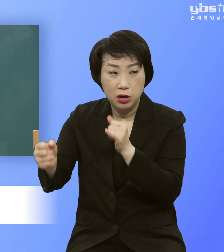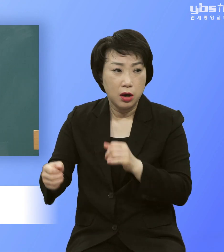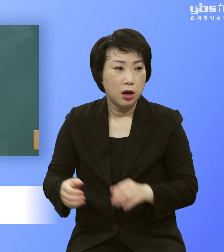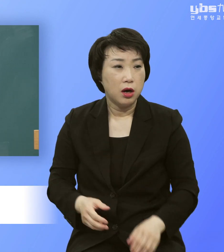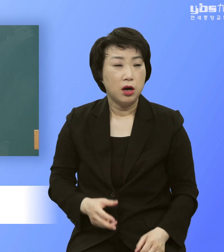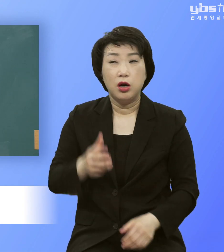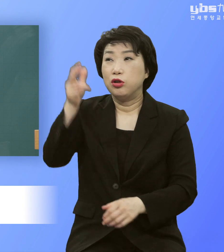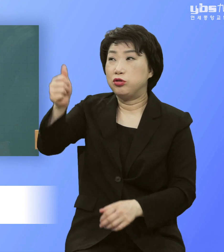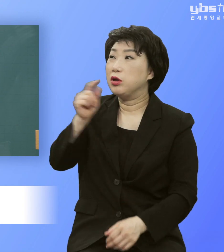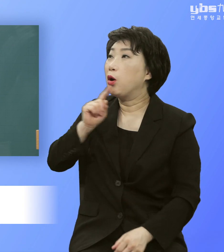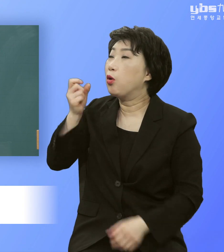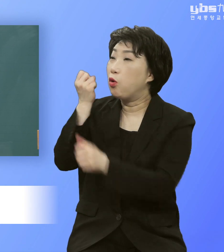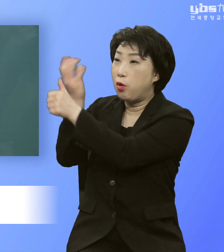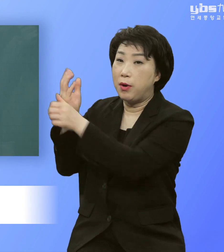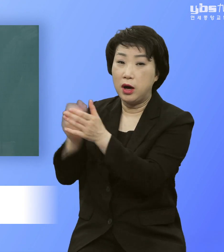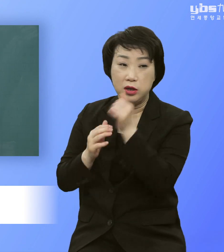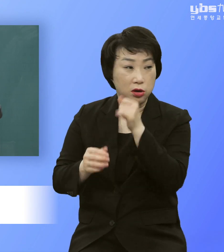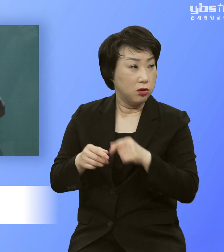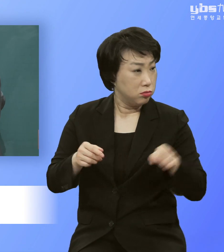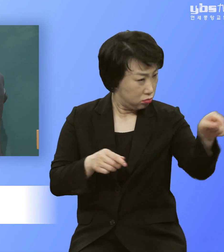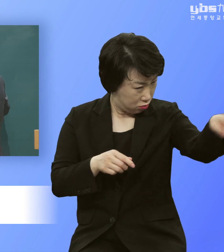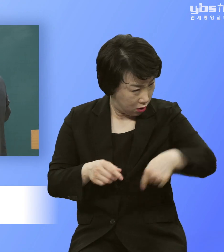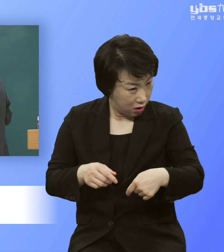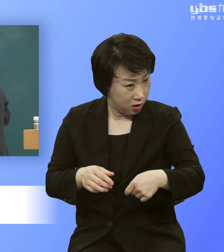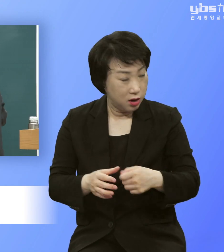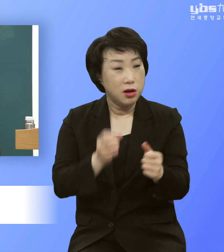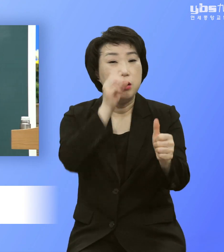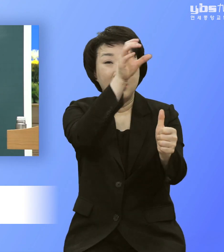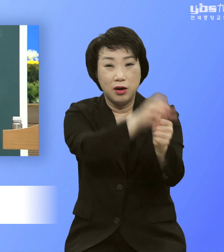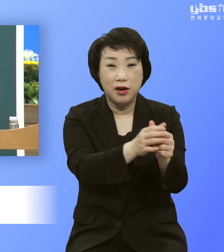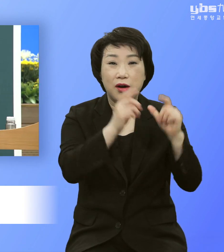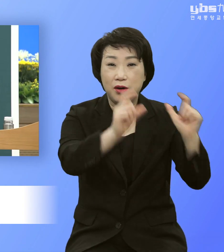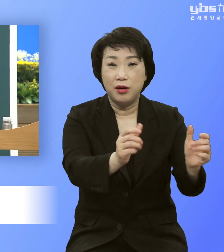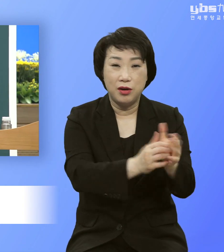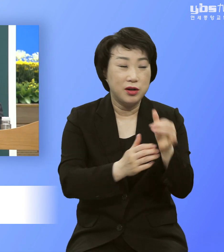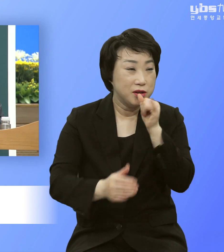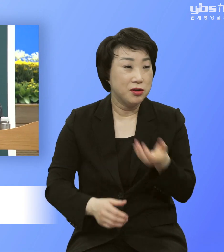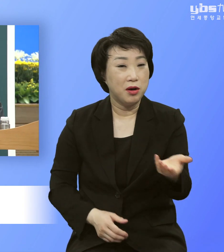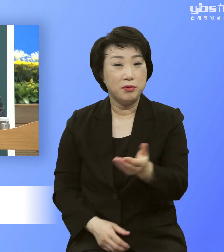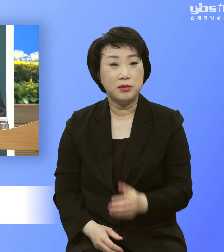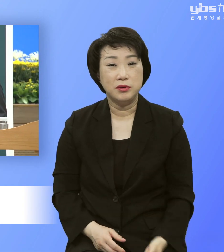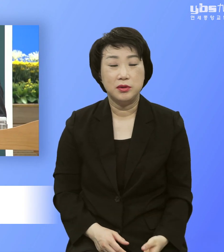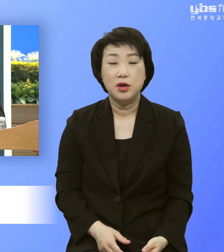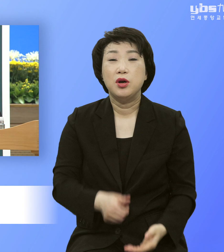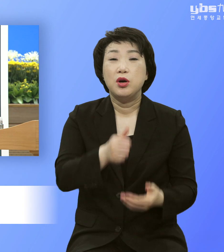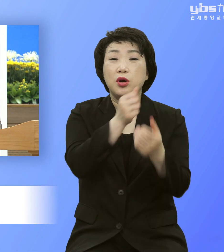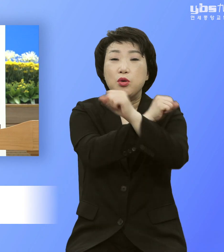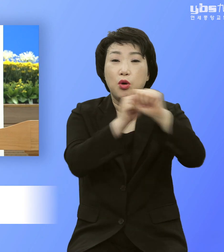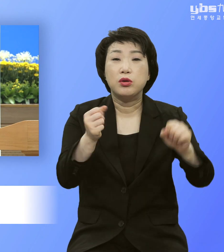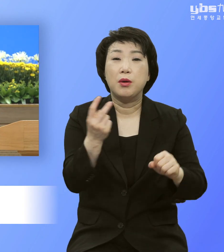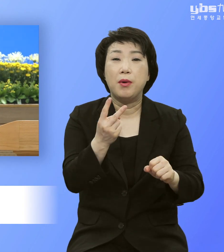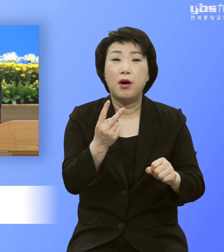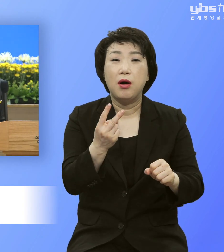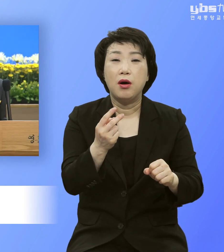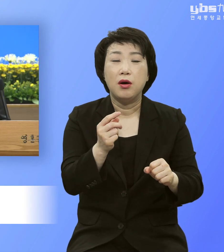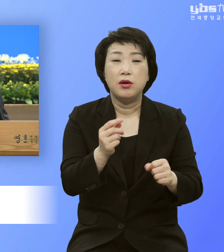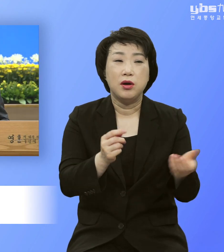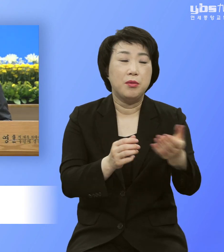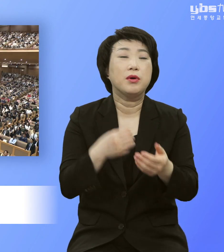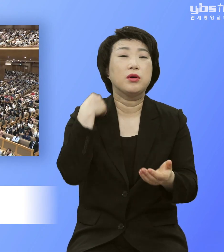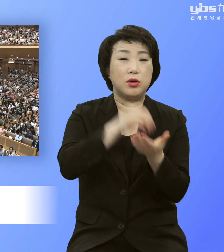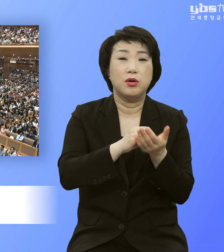말이에요. 용서는 다시 적용시킬 수 있으나 속죄는 갚아줘 버렸다 이 말이에요. 아멘